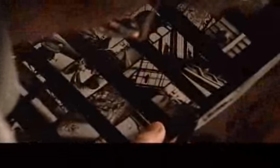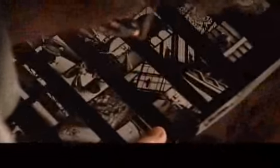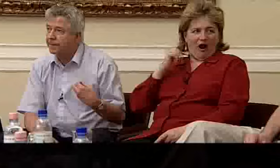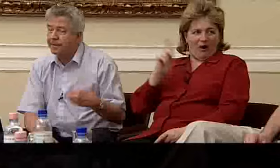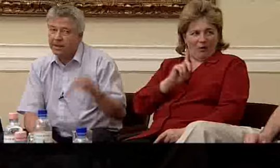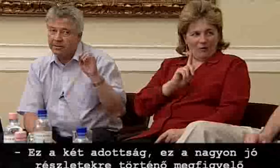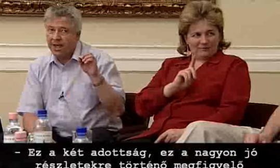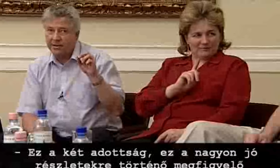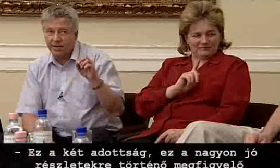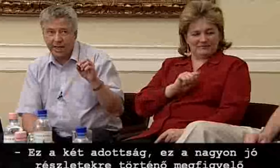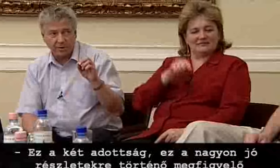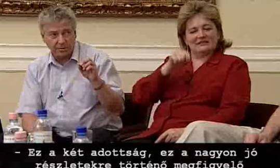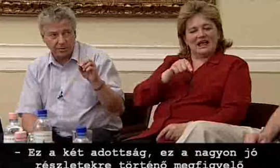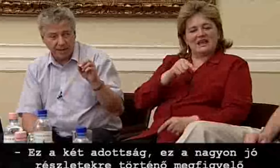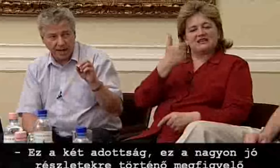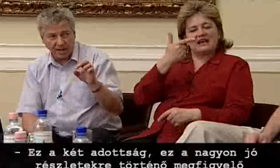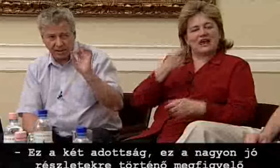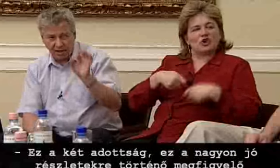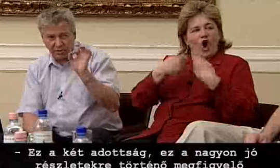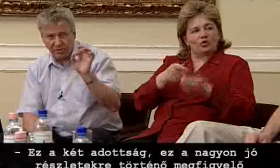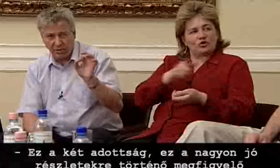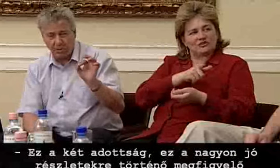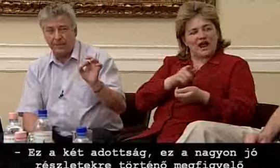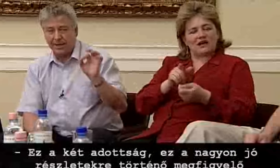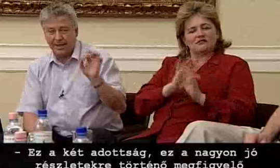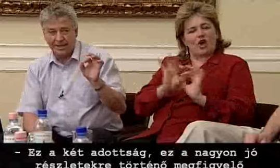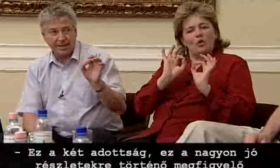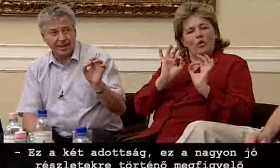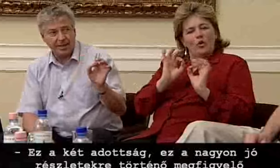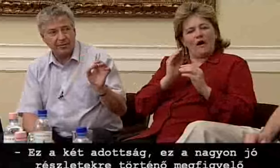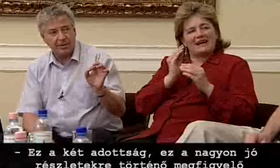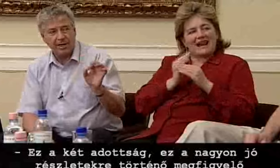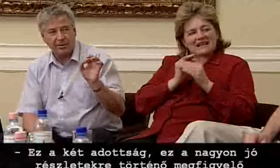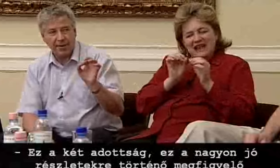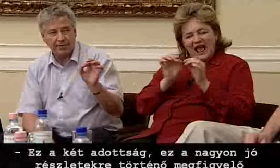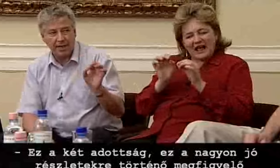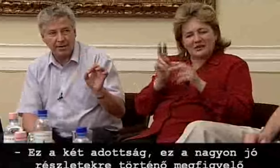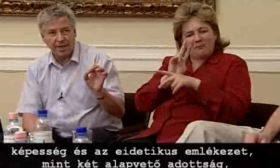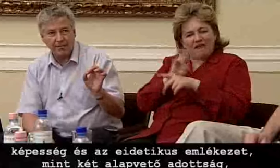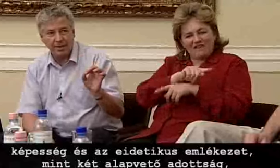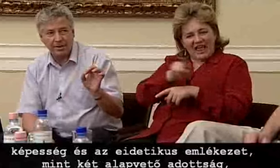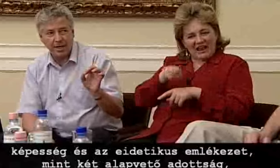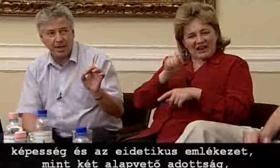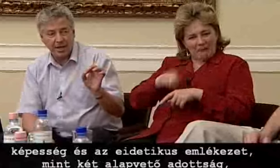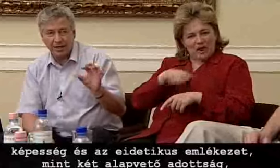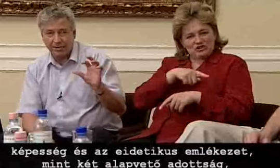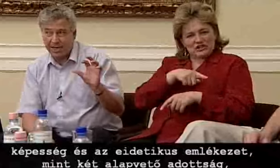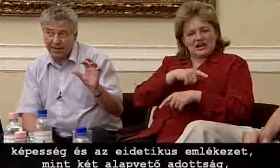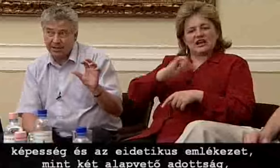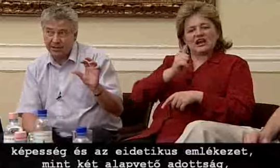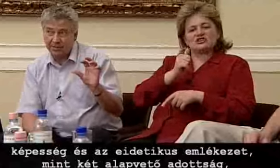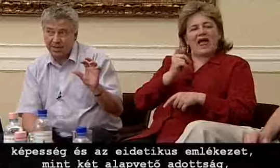Jó. Most ez a két adottság, ez a nagyon jó részletekre történő megfigyelőképesség, és